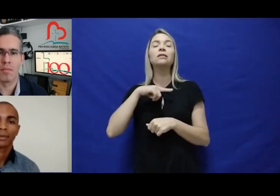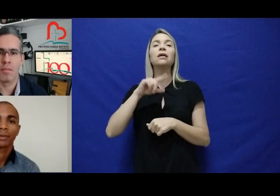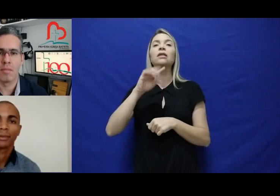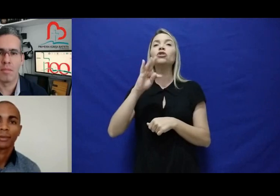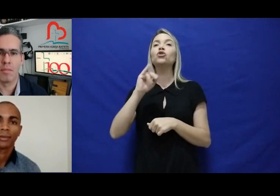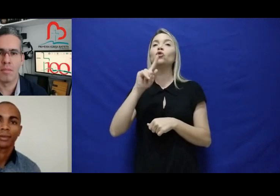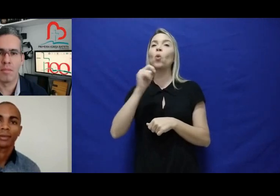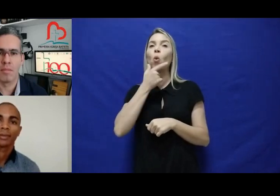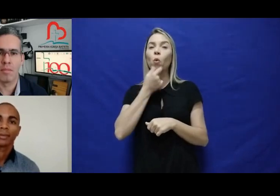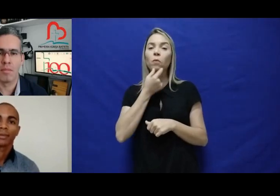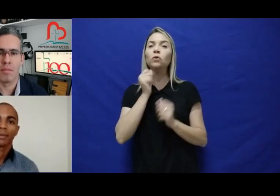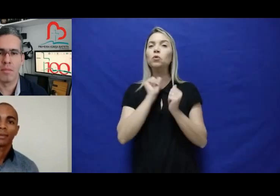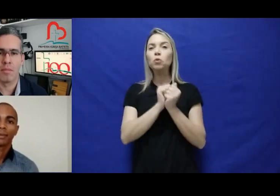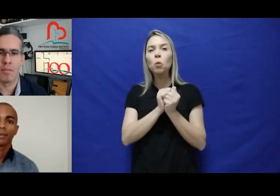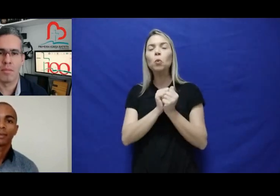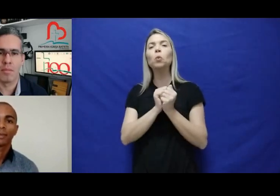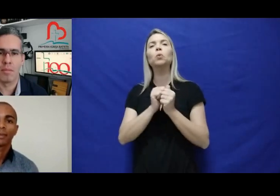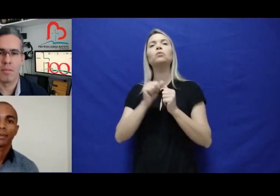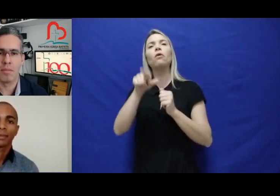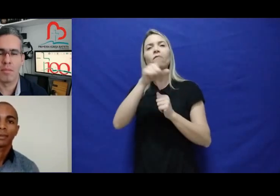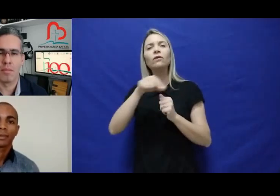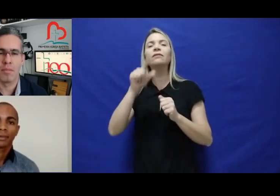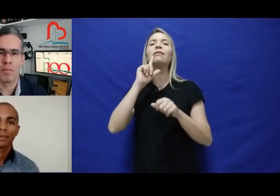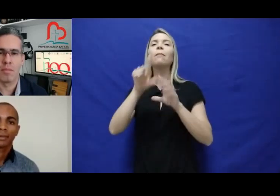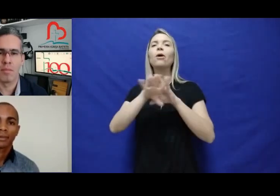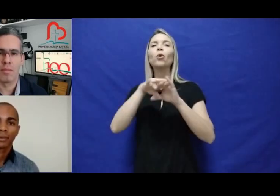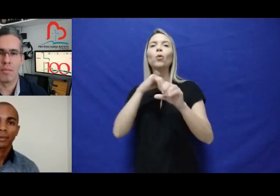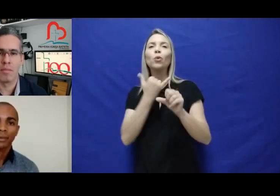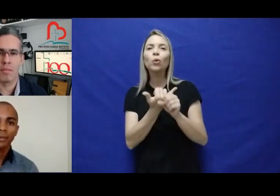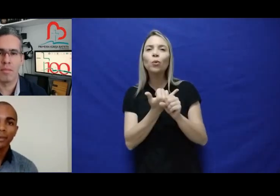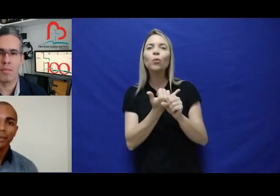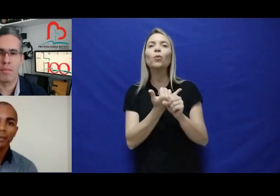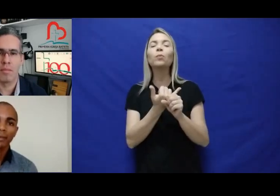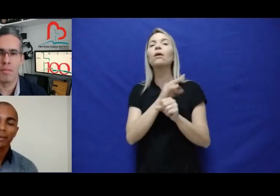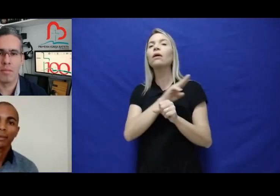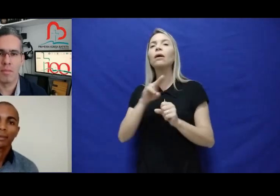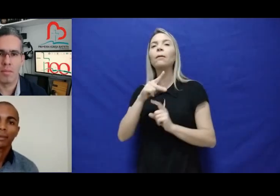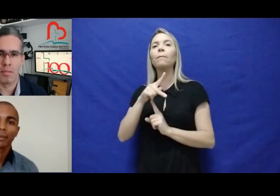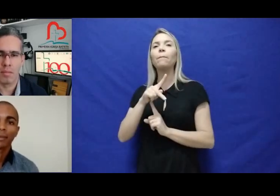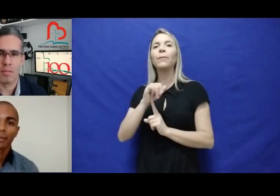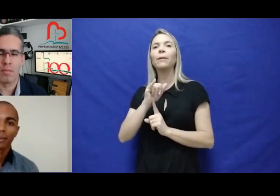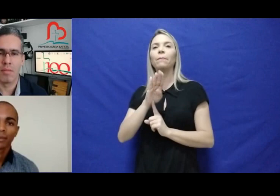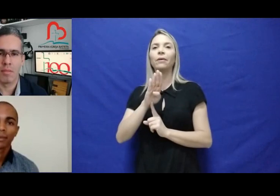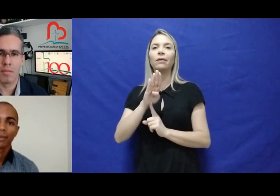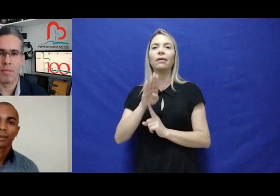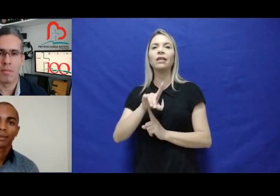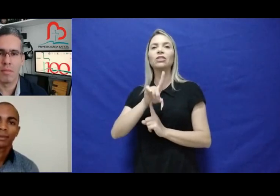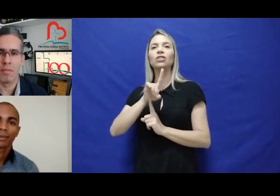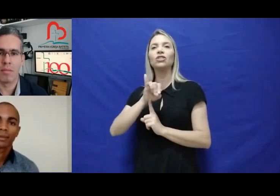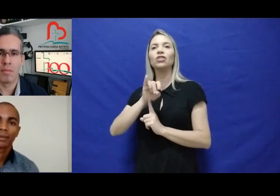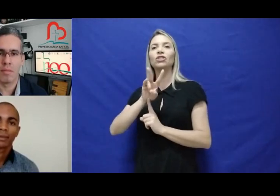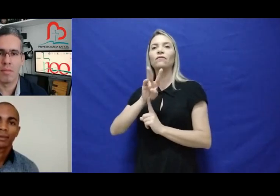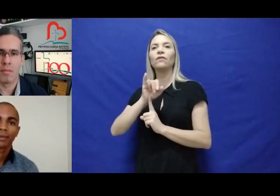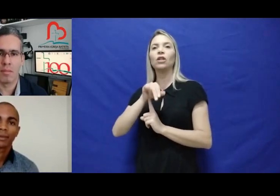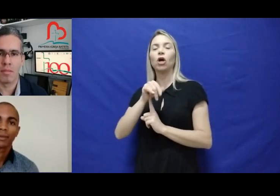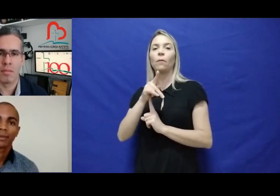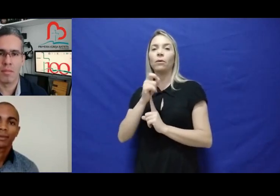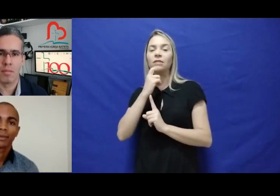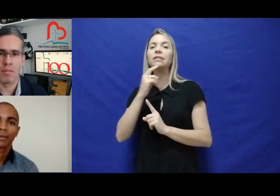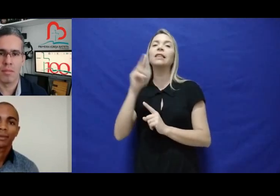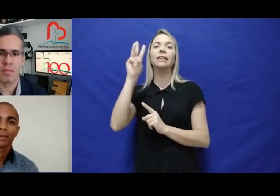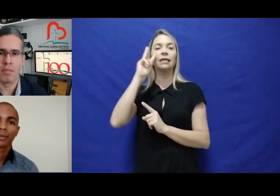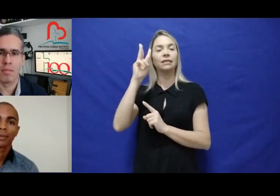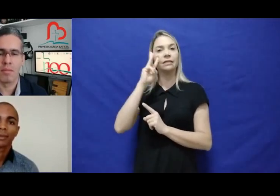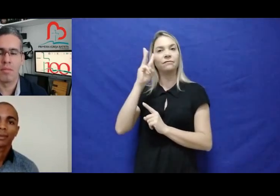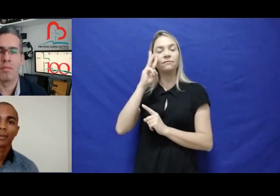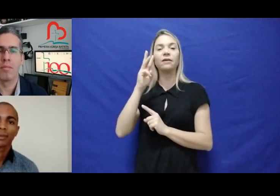estarei contigo numa live cuja ênfase é oração. Esteja no YouTube comigo, no canal PIB